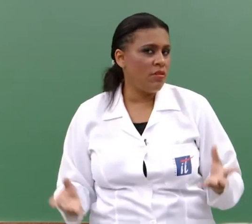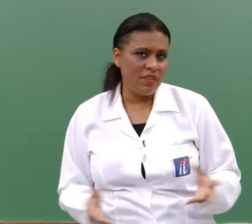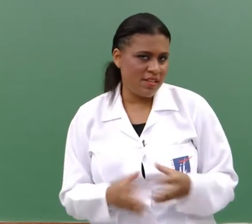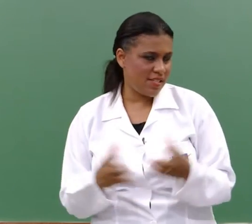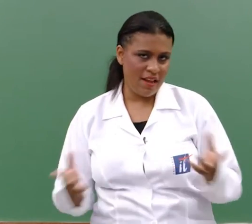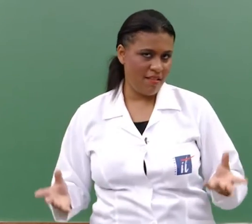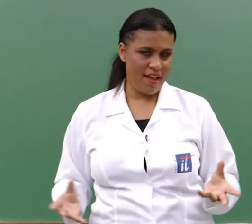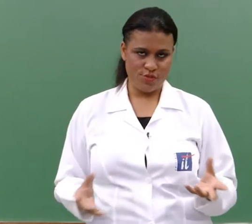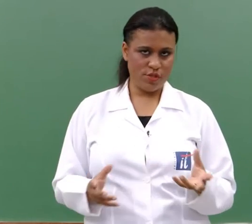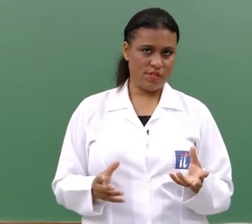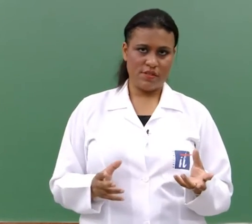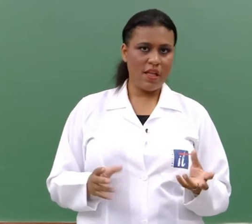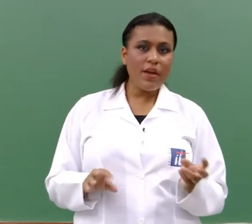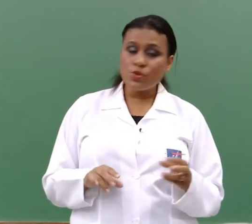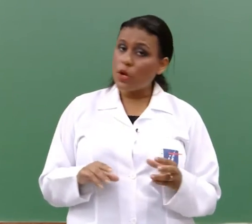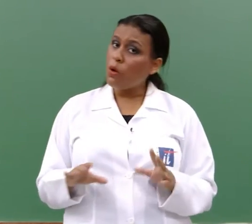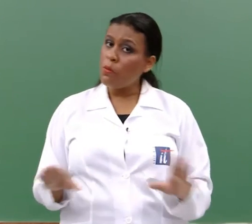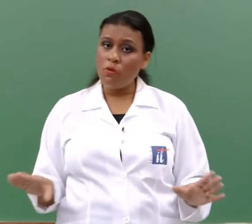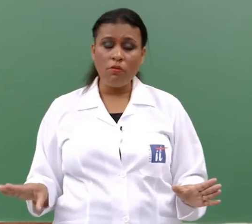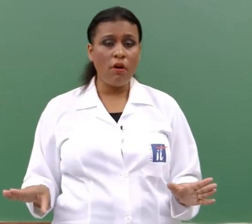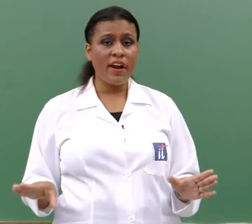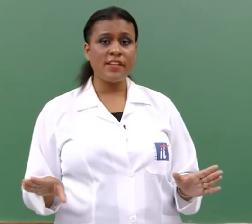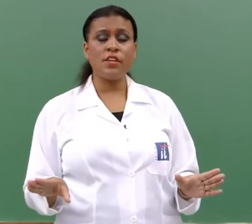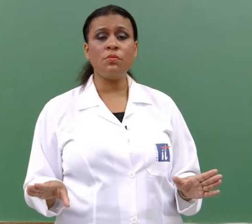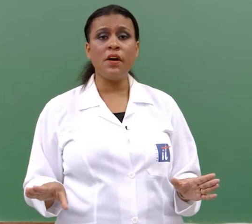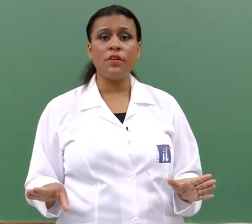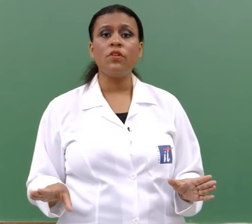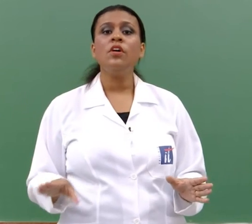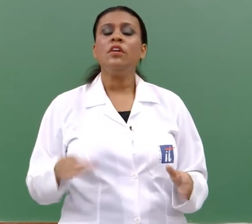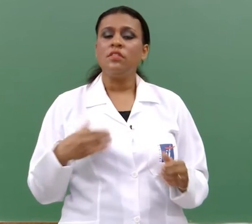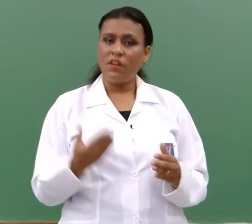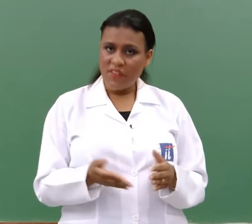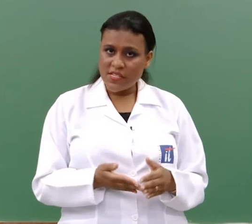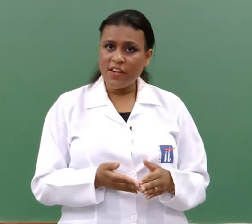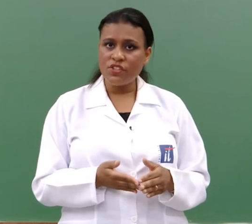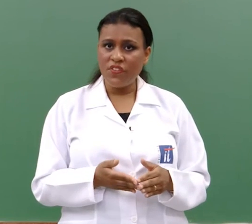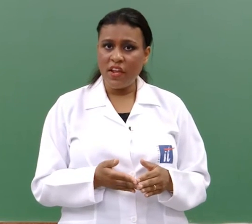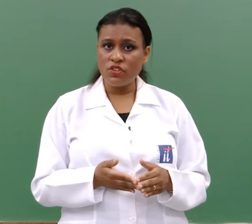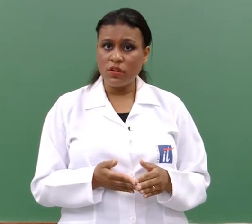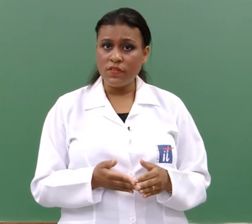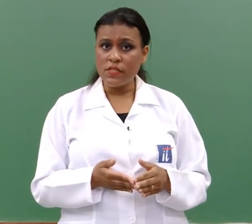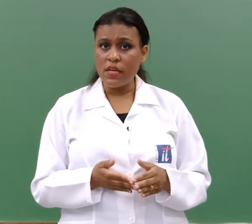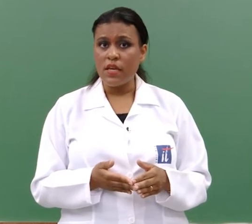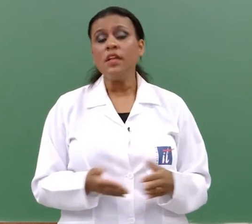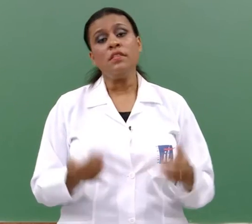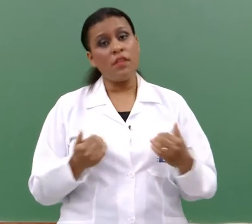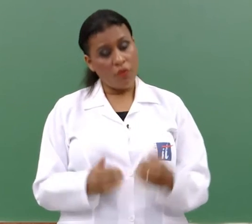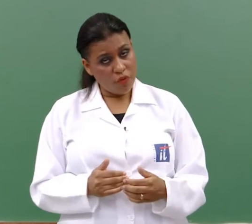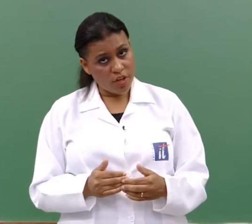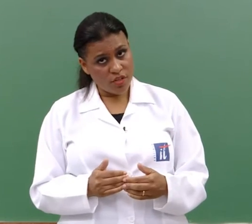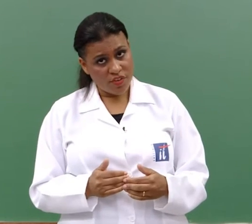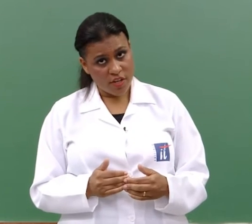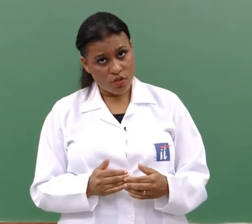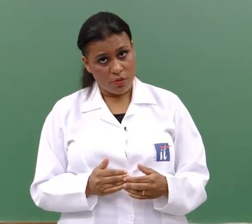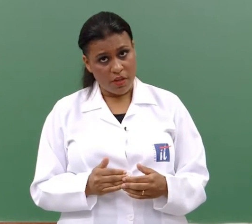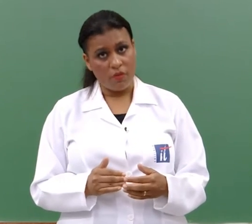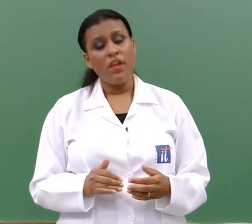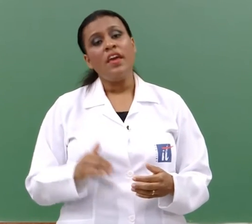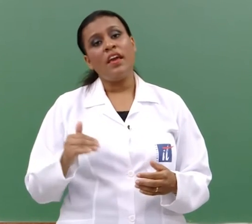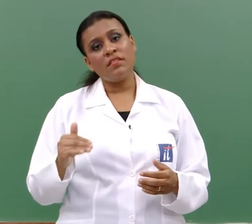faltam-lhe estratégias, né? Isso é comum com qualquer ser humano. Não vai ser diferente com você, não foi diferente comigo.